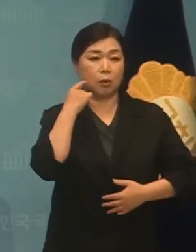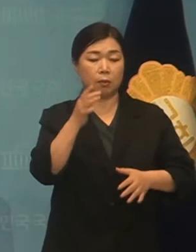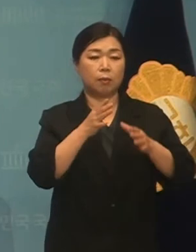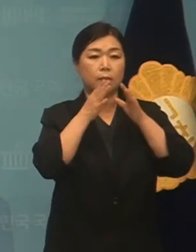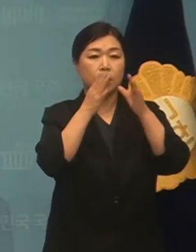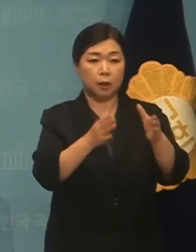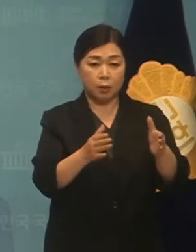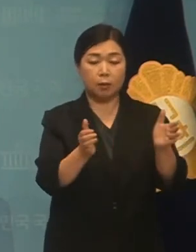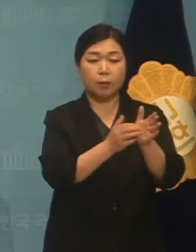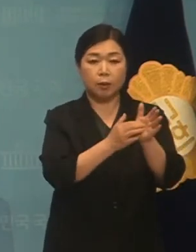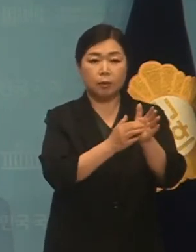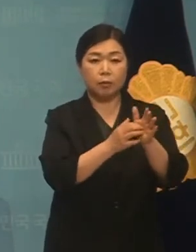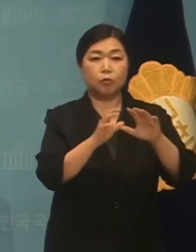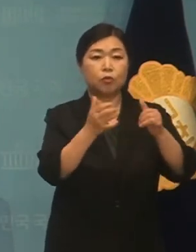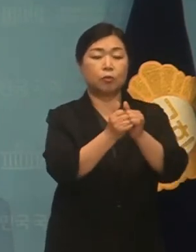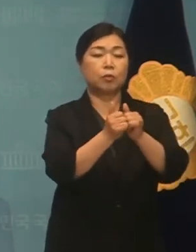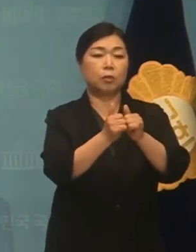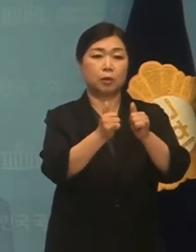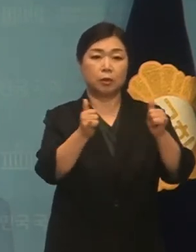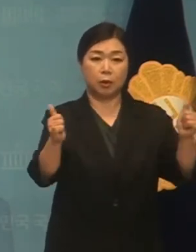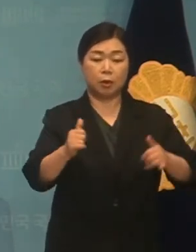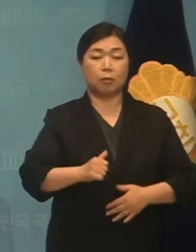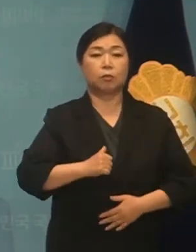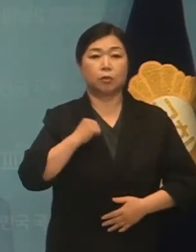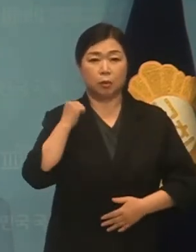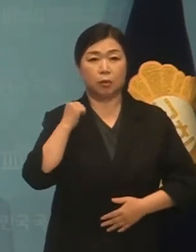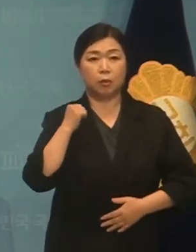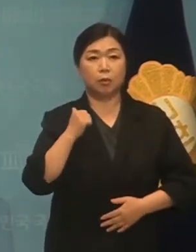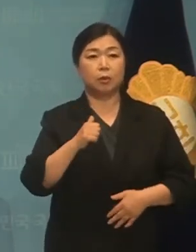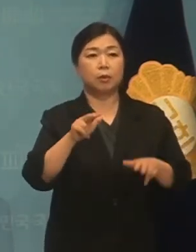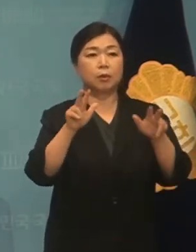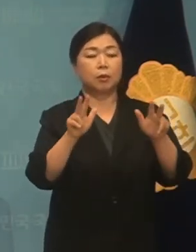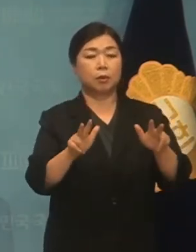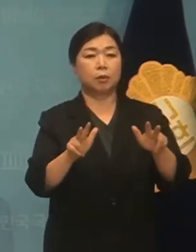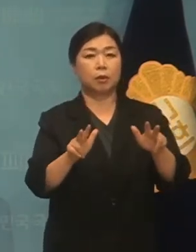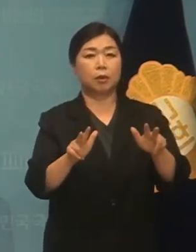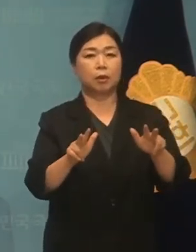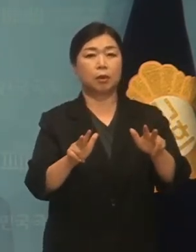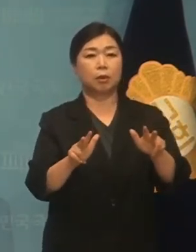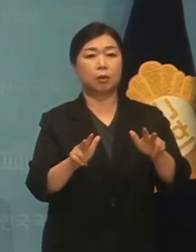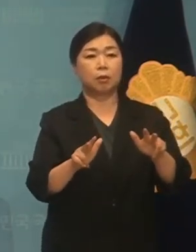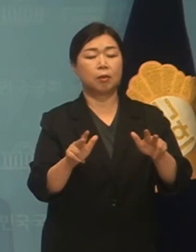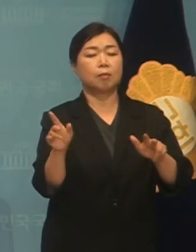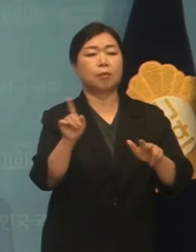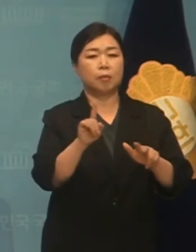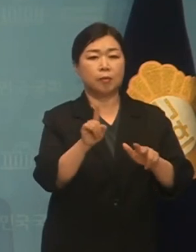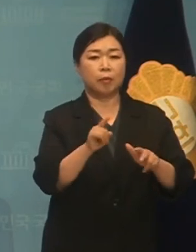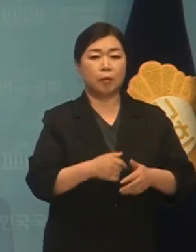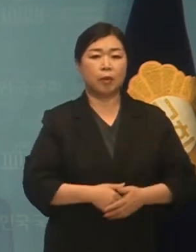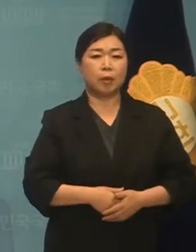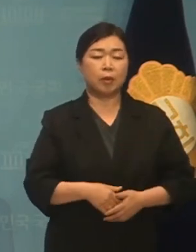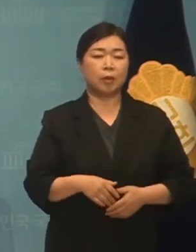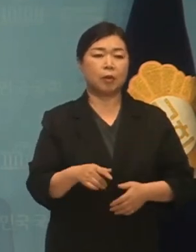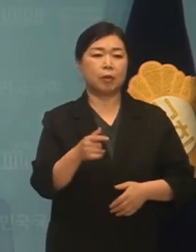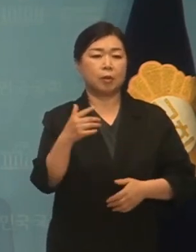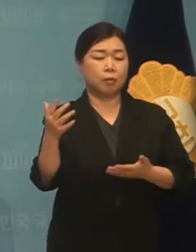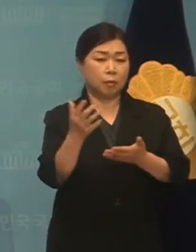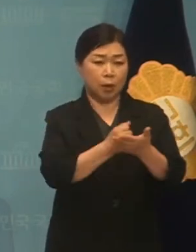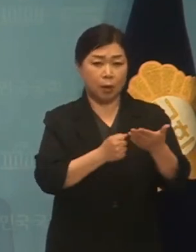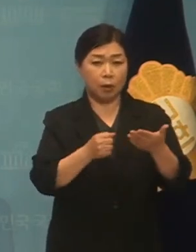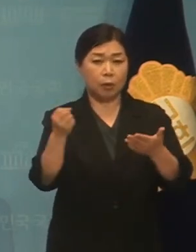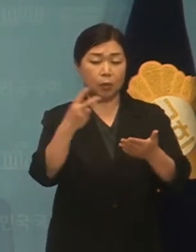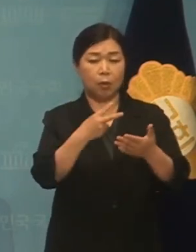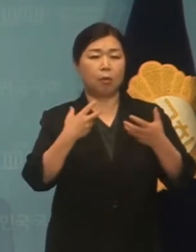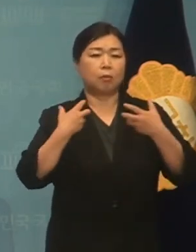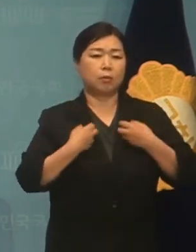속았던 국민들의 분노는 이제 박탈감을 넘어 허탈감으로 번지고